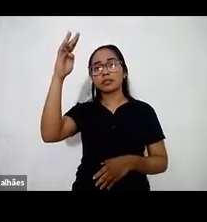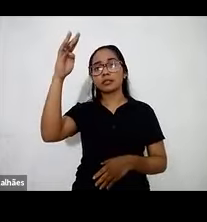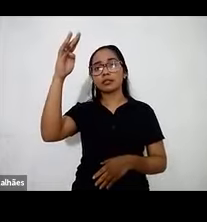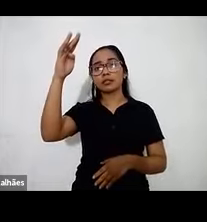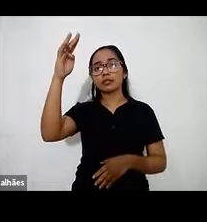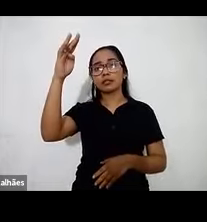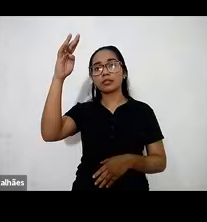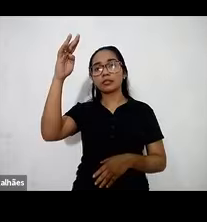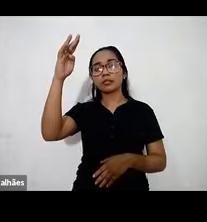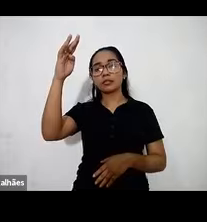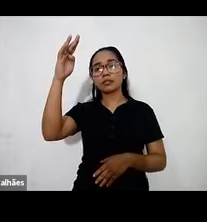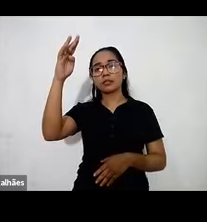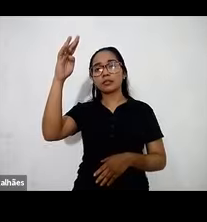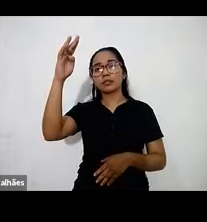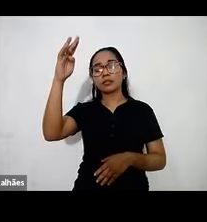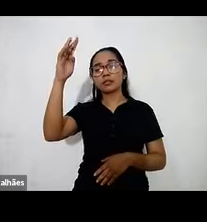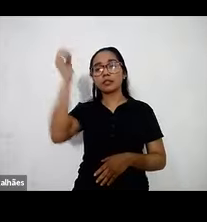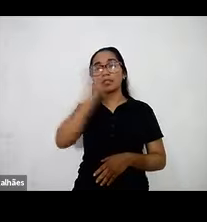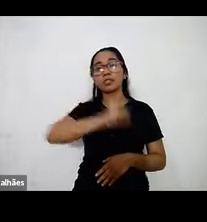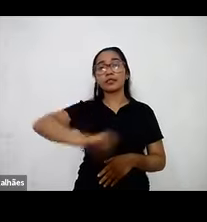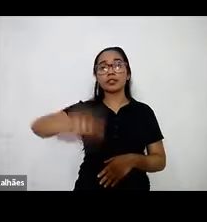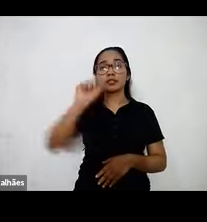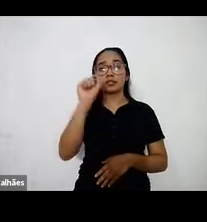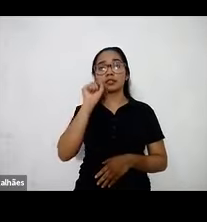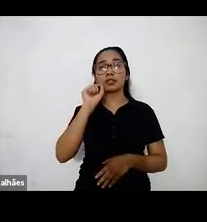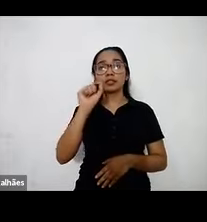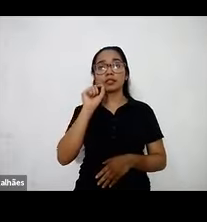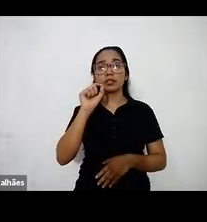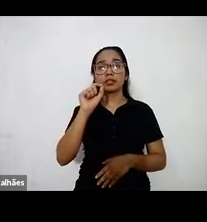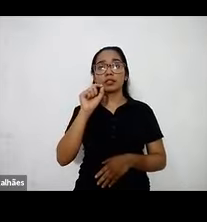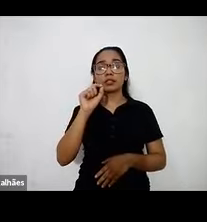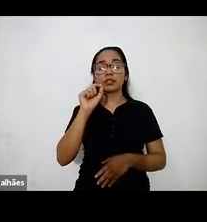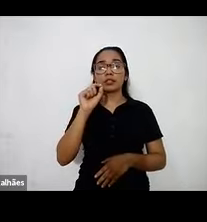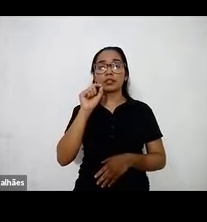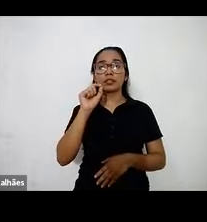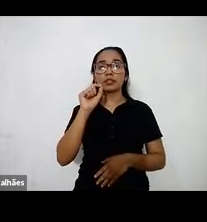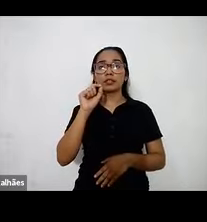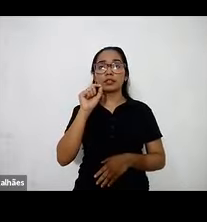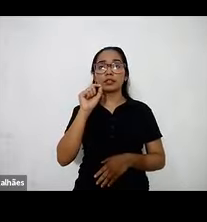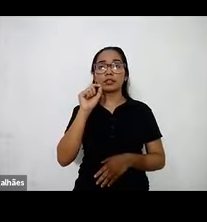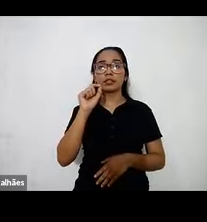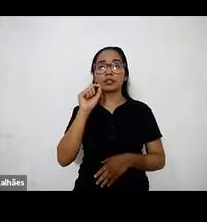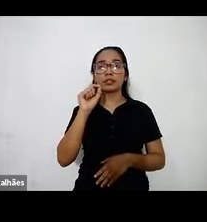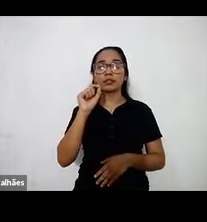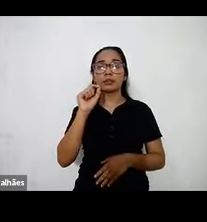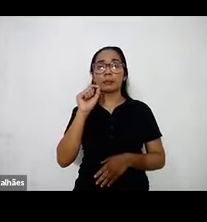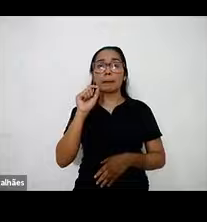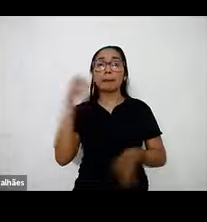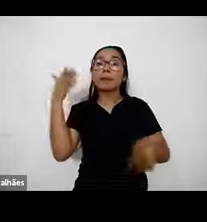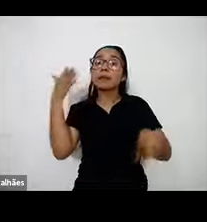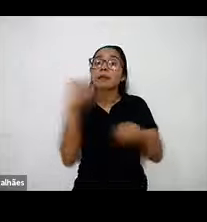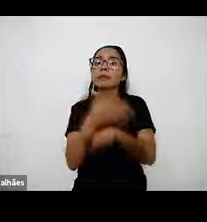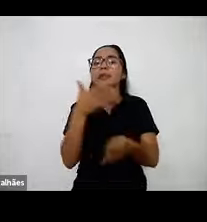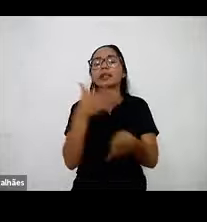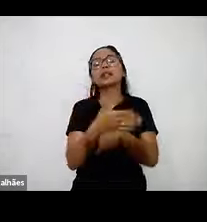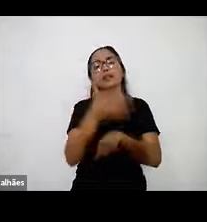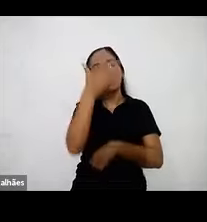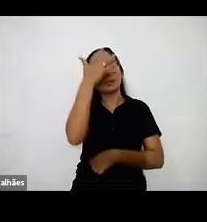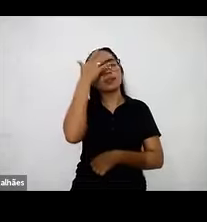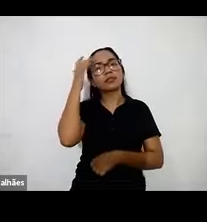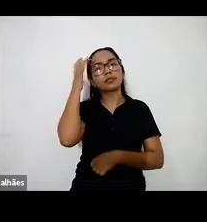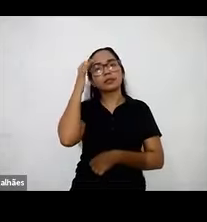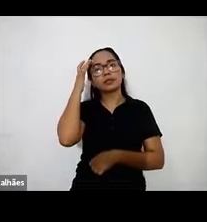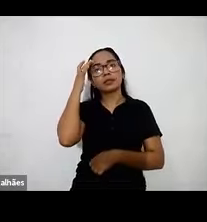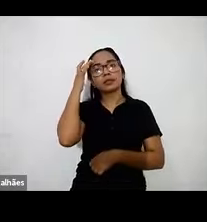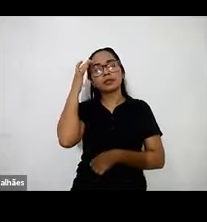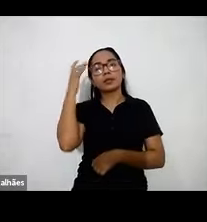defesa, eu acho, luta, é o processo de participação social, né, das pessoas que estão nos seus territórios, das pessoas